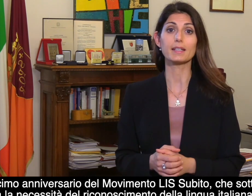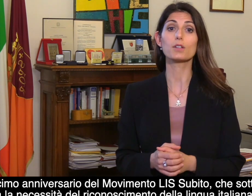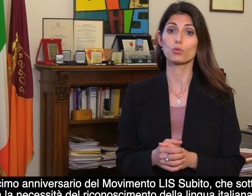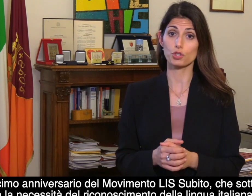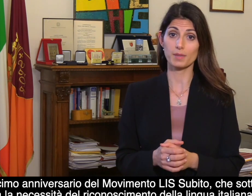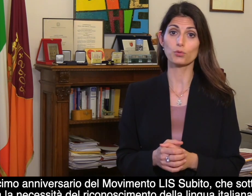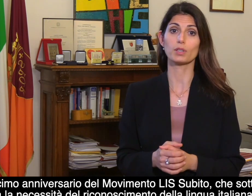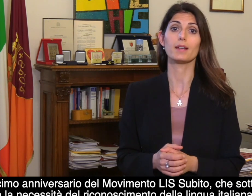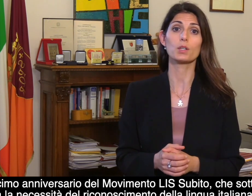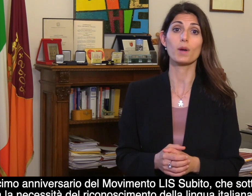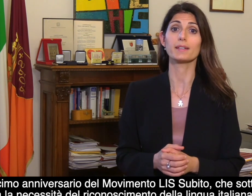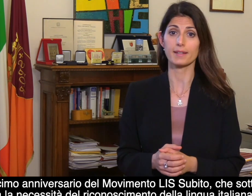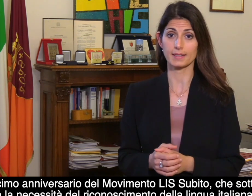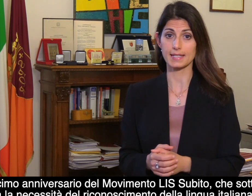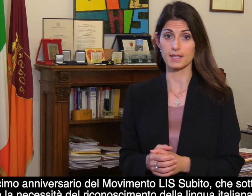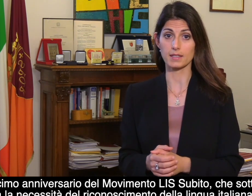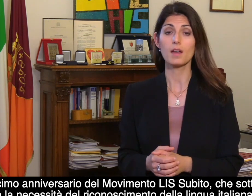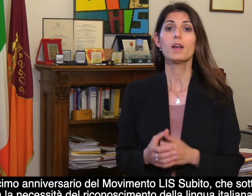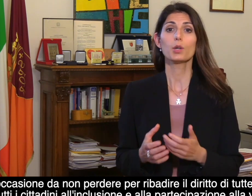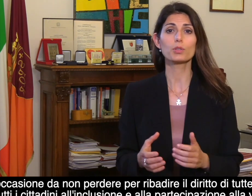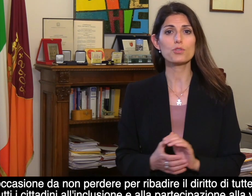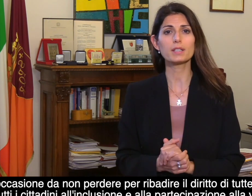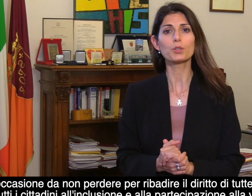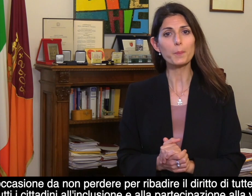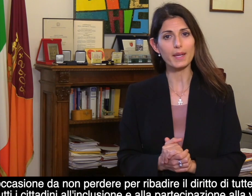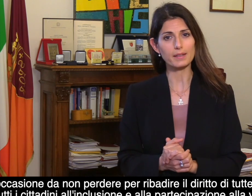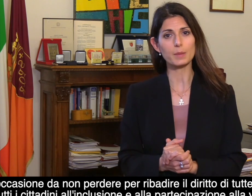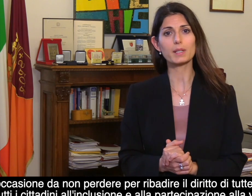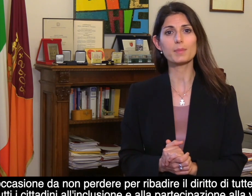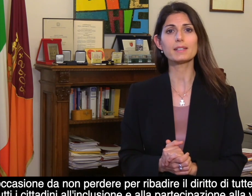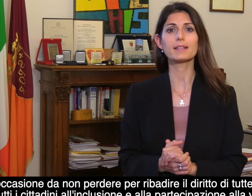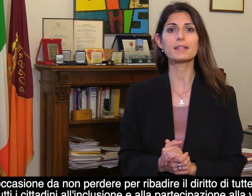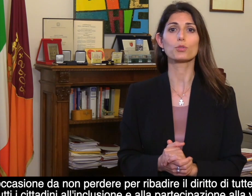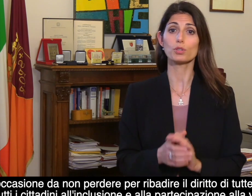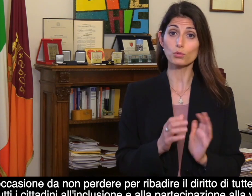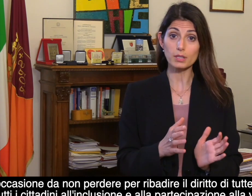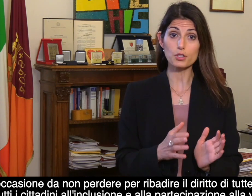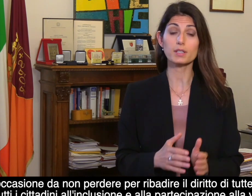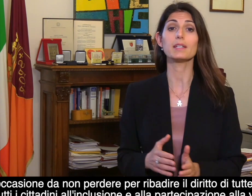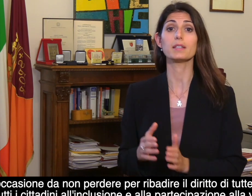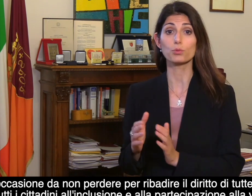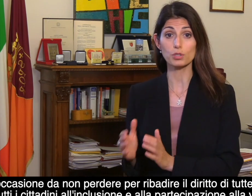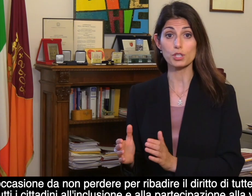riconoscimento della lingua italiana dei segni è un'occasione da non perdere per ribadire il diritto di tutte le cittadine di tutti i cittadini